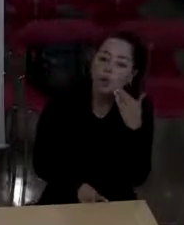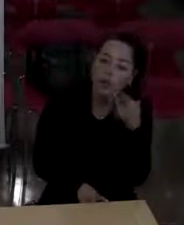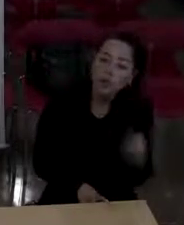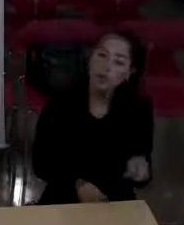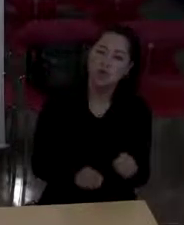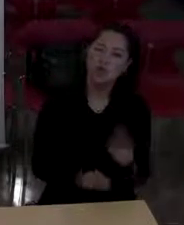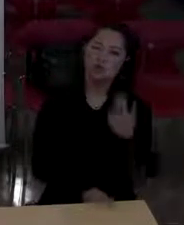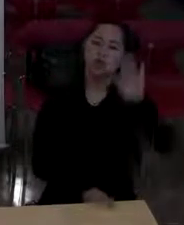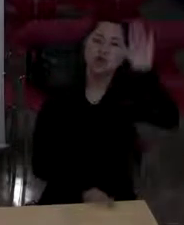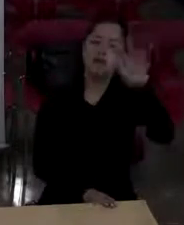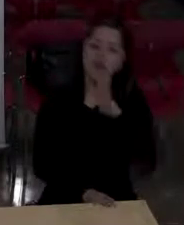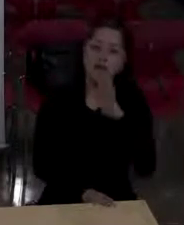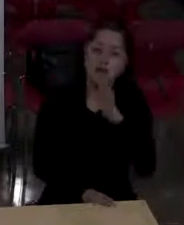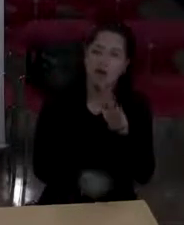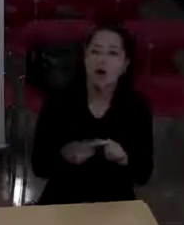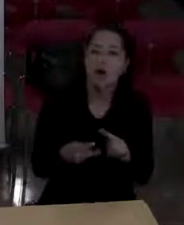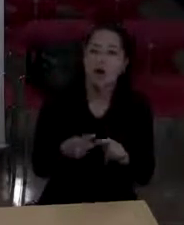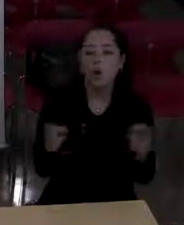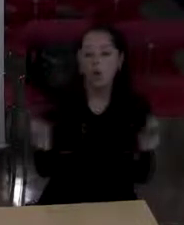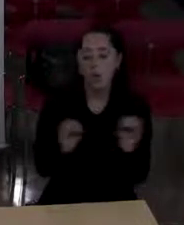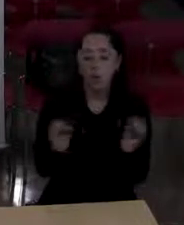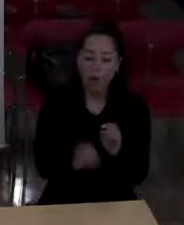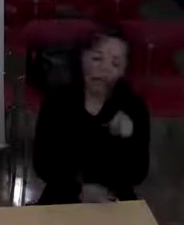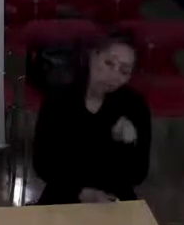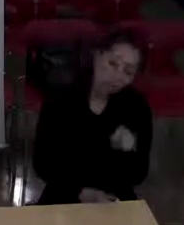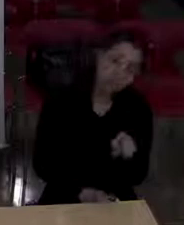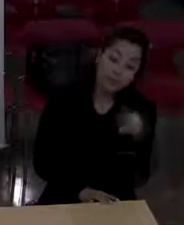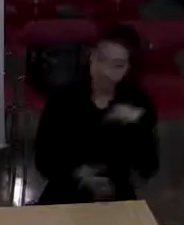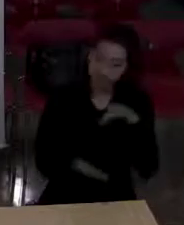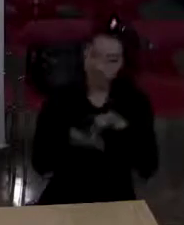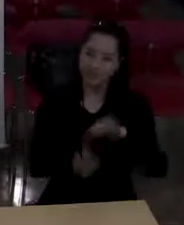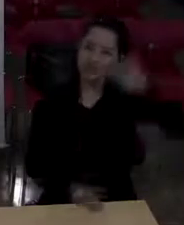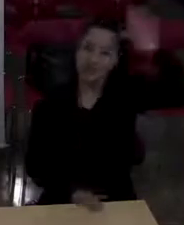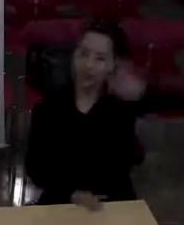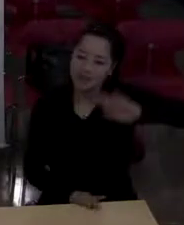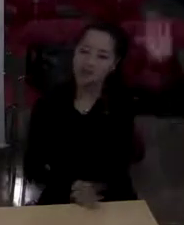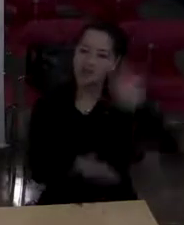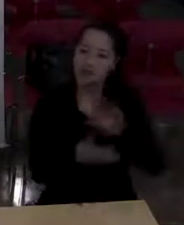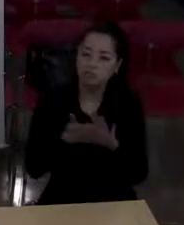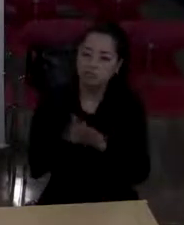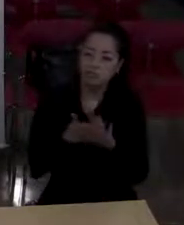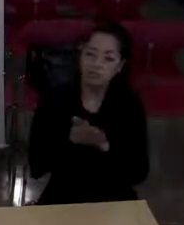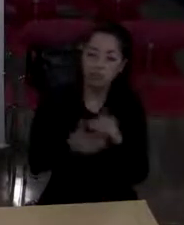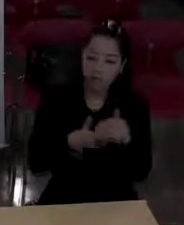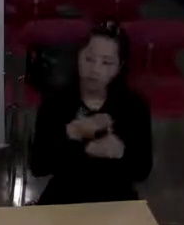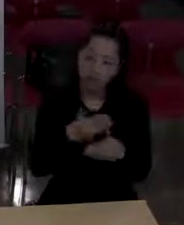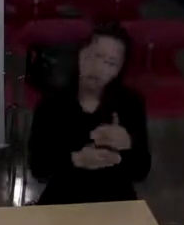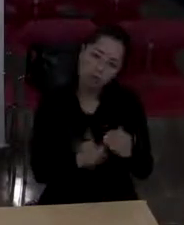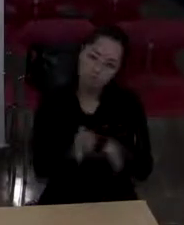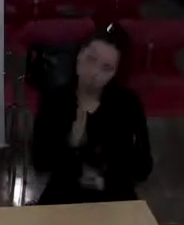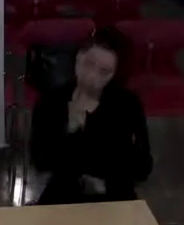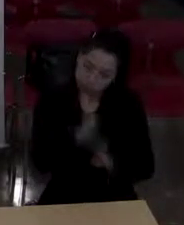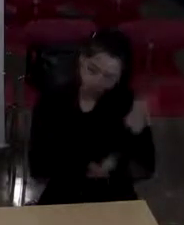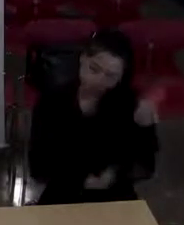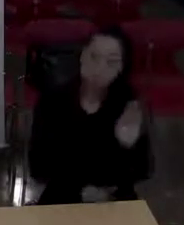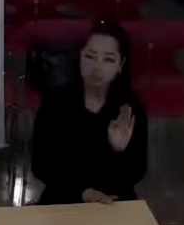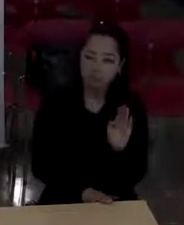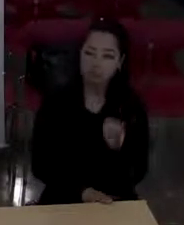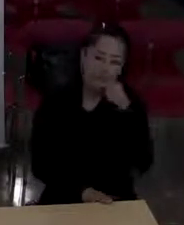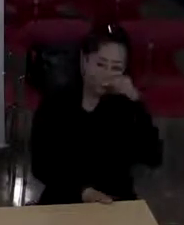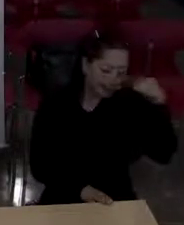cuándo interviene y cuándo puede participar. Y esto cada vez se va haciendo más complejo en la medida que Va siendo un bebé,